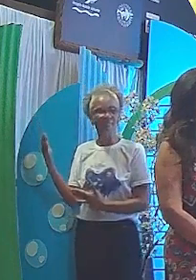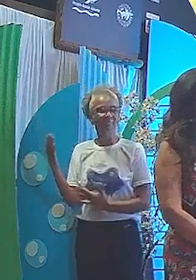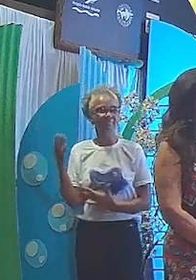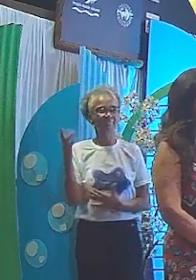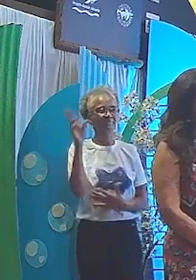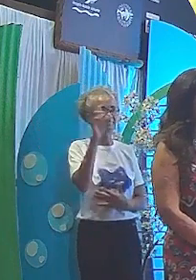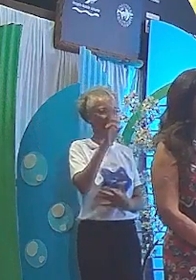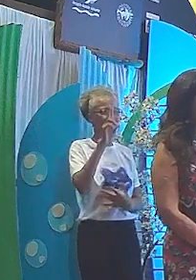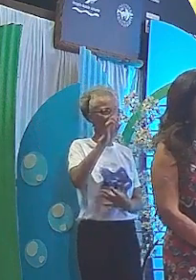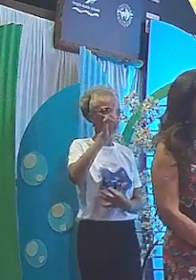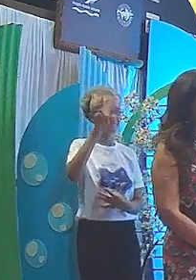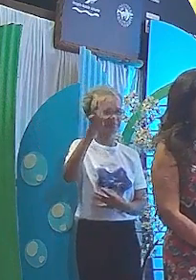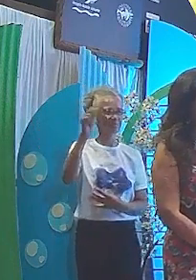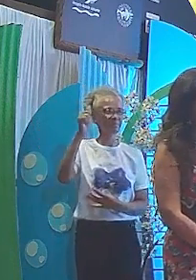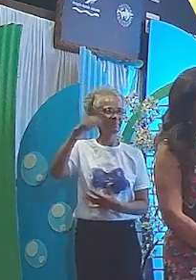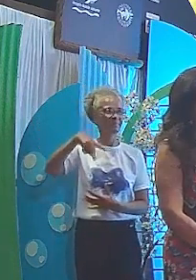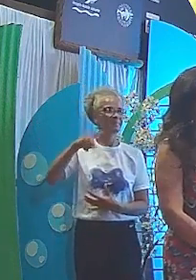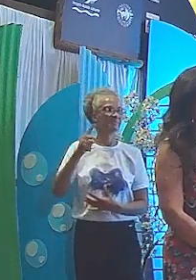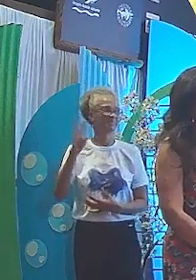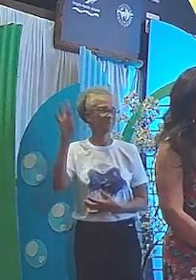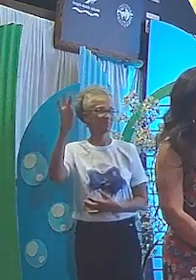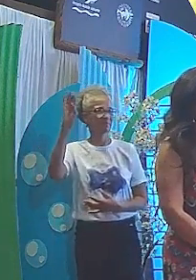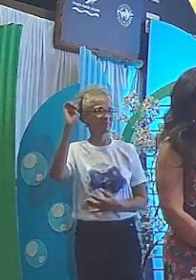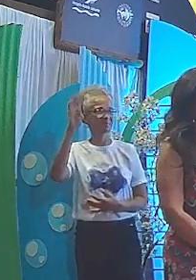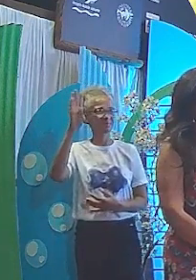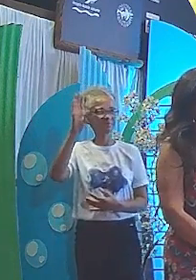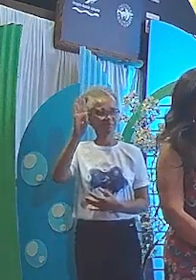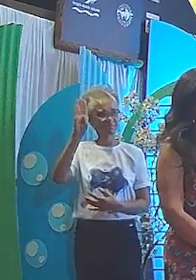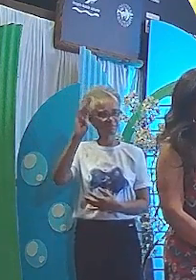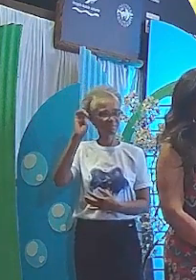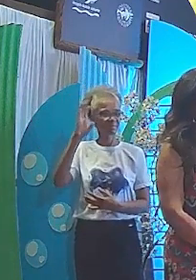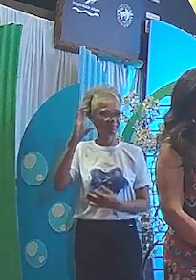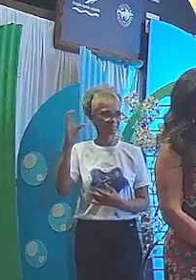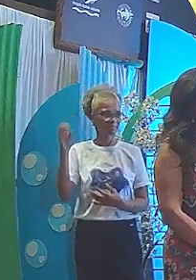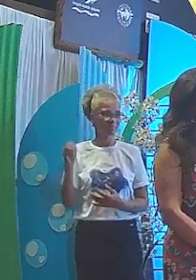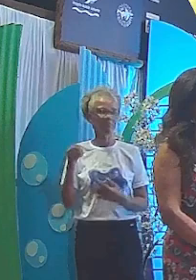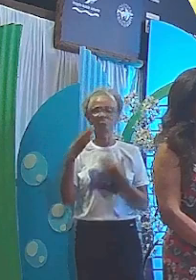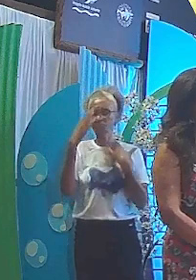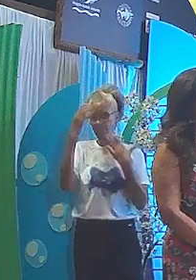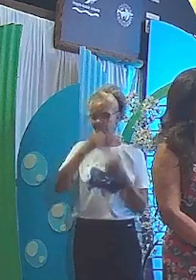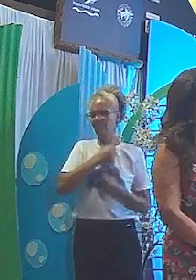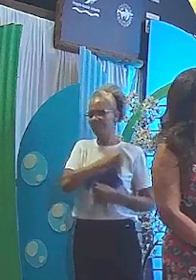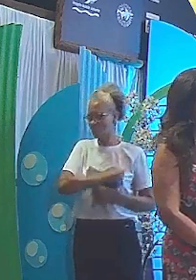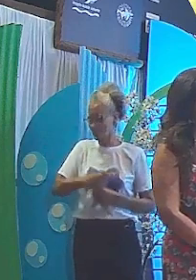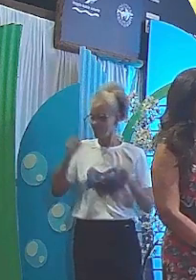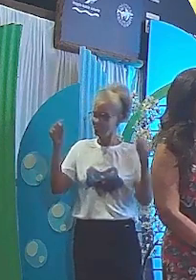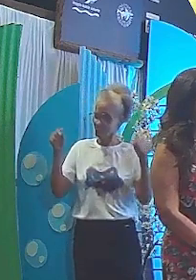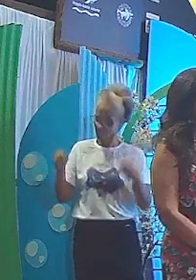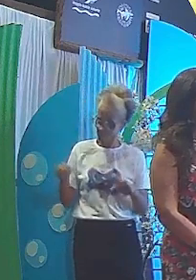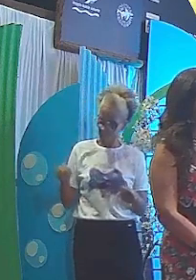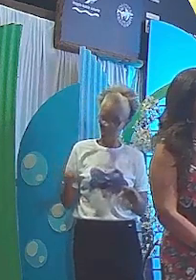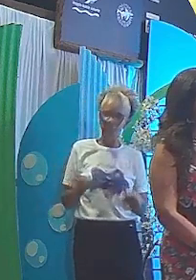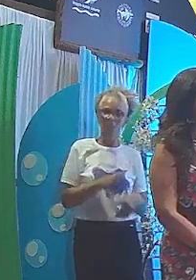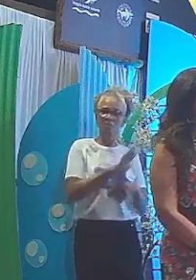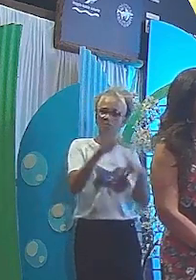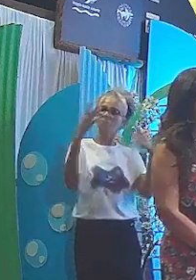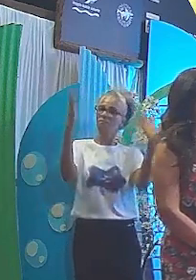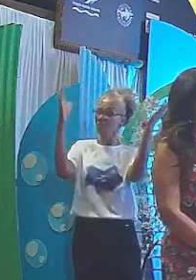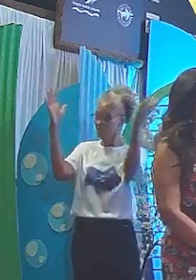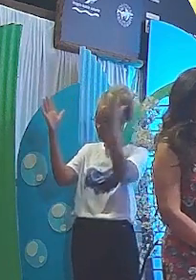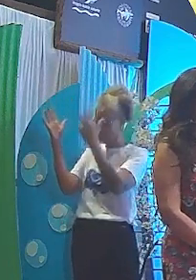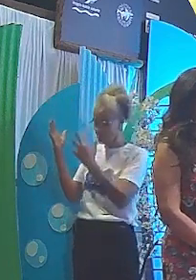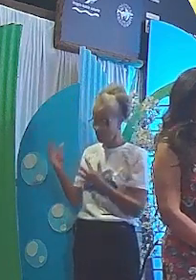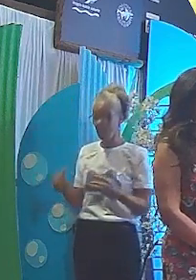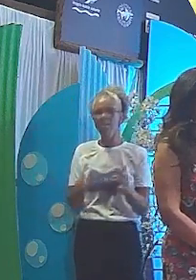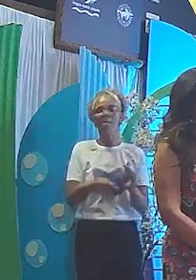nome de Vanessa e de Rebeca, dizer que é um prazer estar aqui mais uma vez enquanto parceiros, parabenizar mais uma